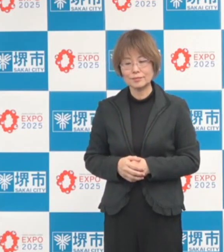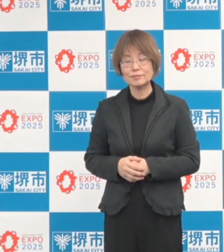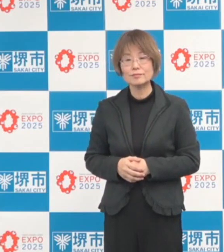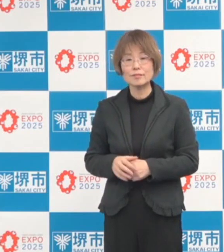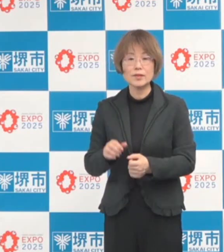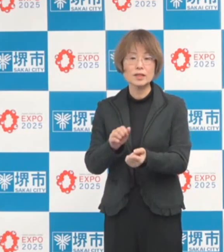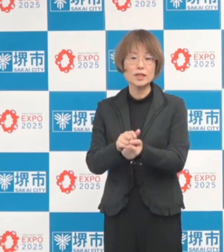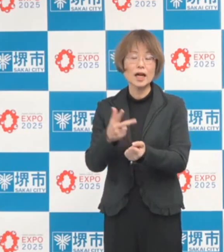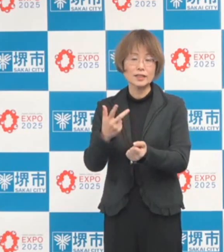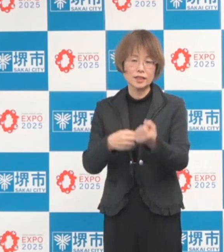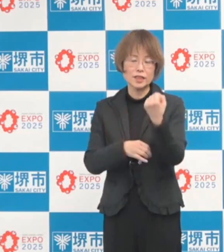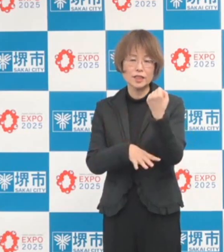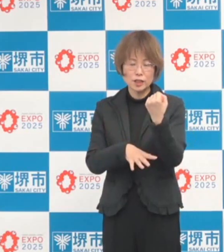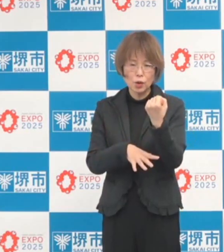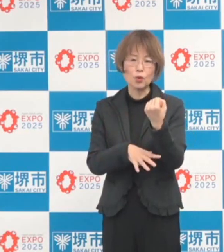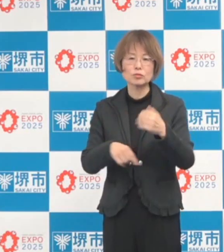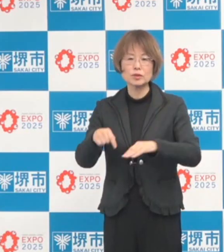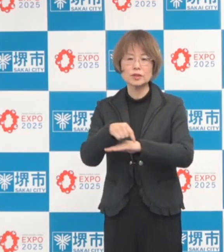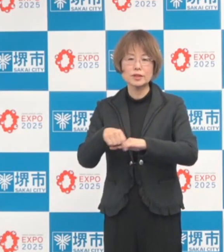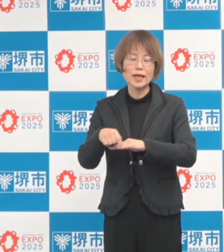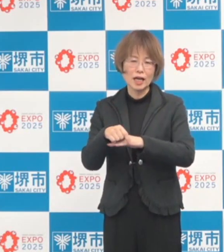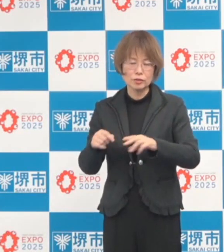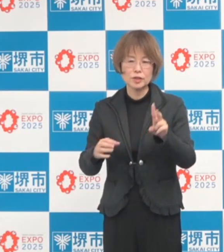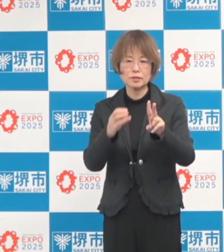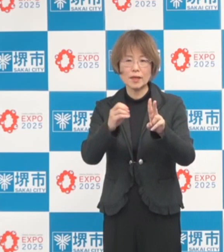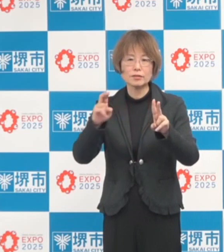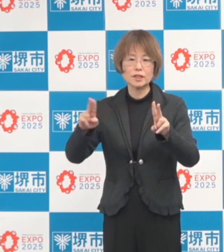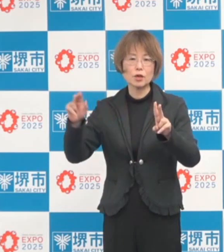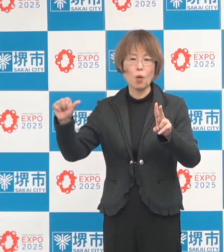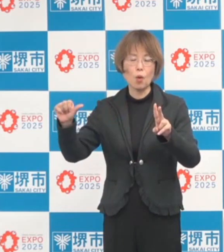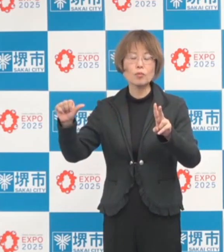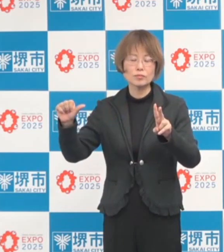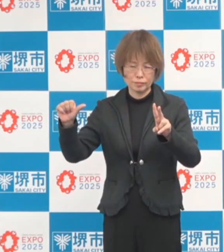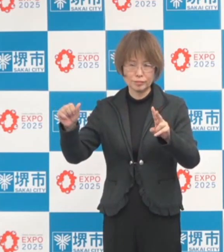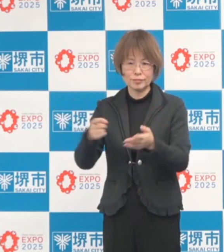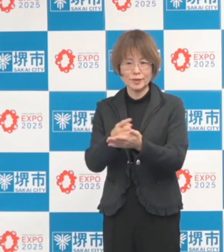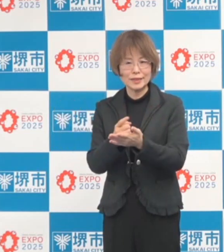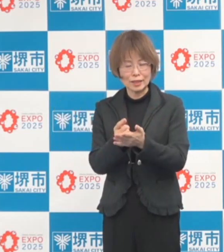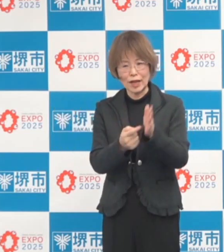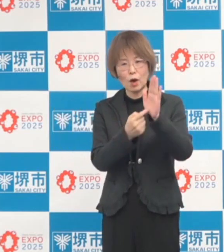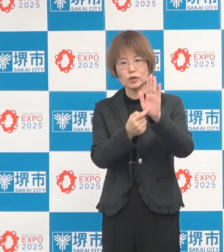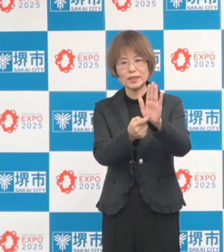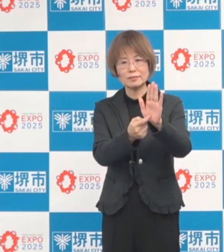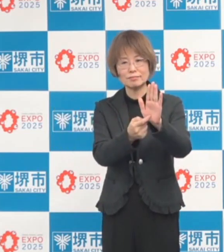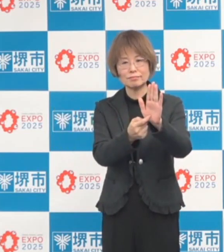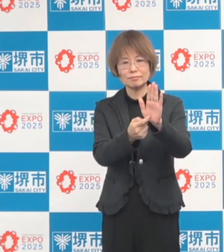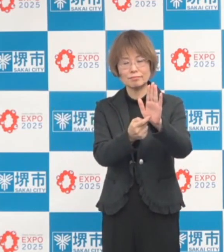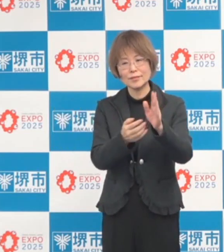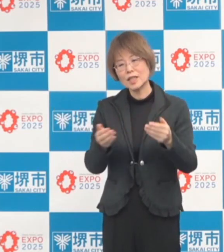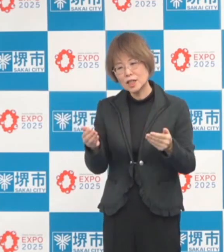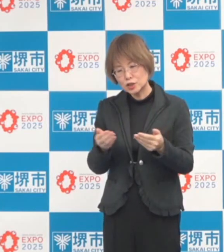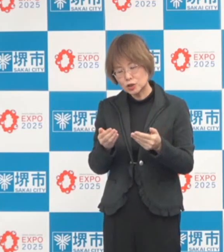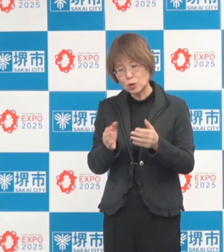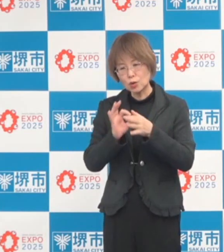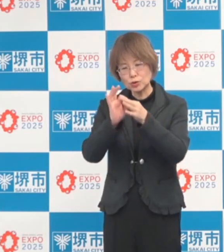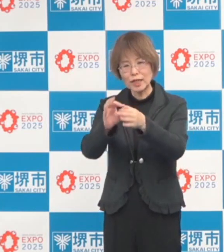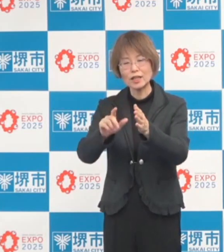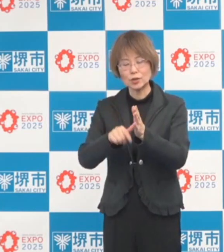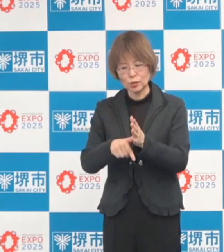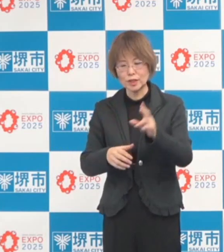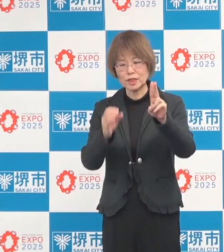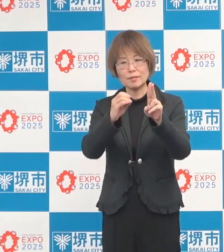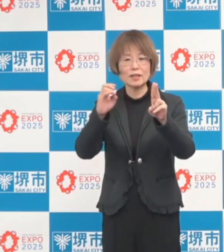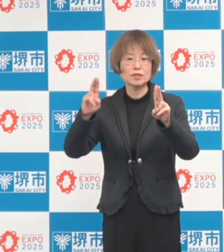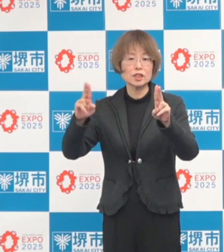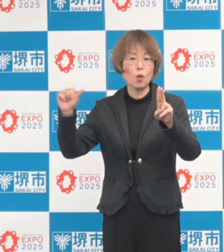堺市基本計画2025、施政運営の大方針で、この会見でも事業をお伝えするときに、この基